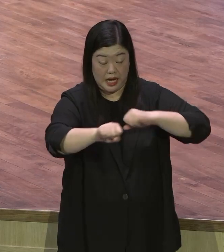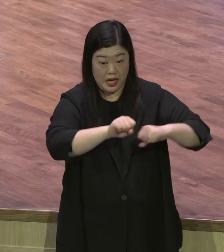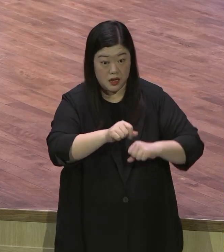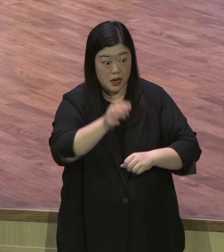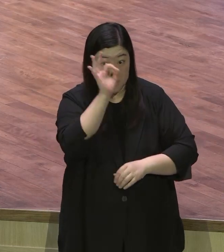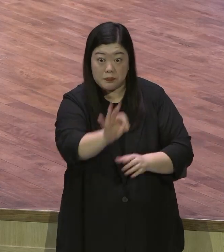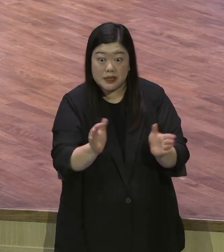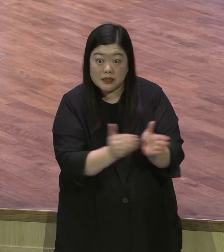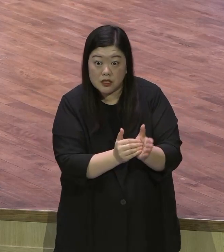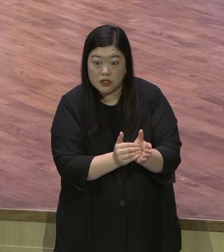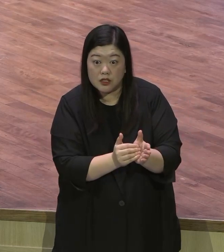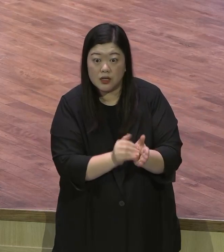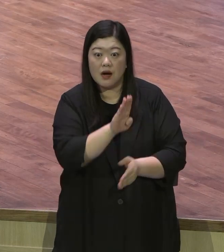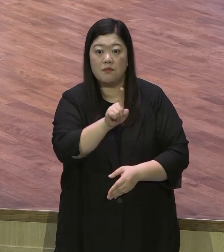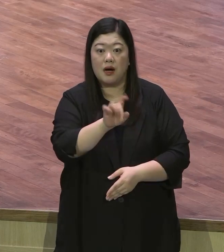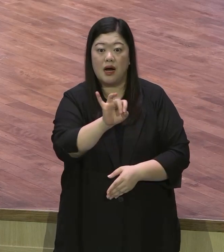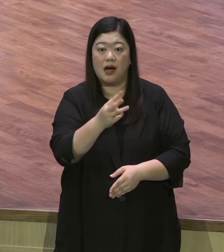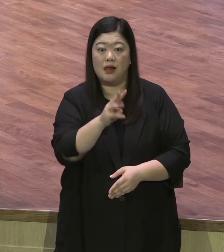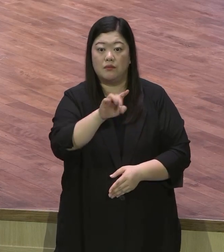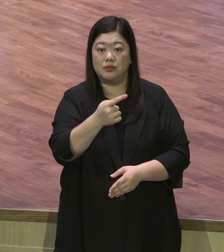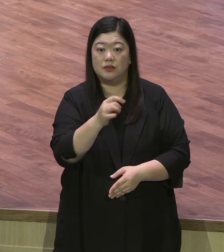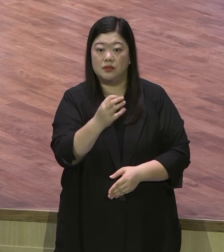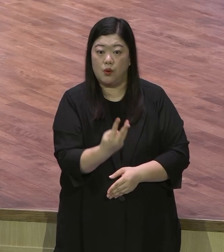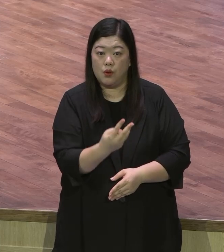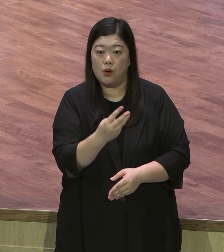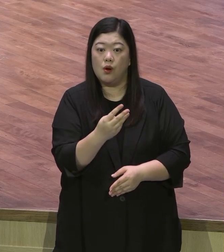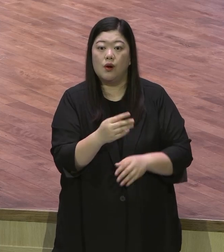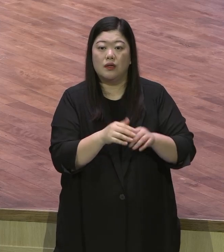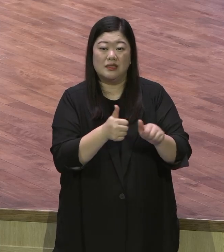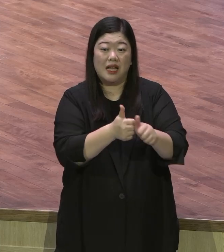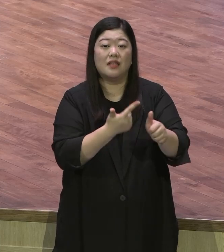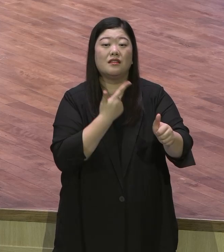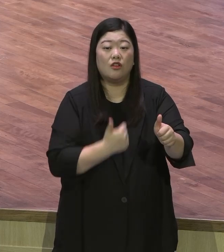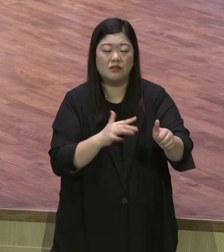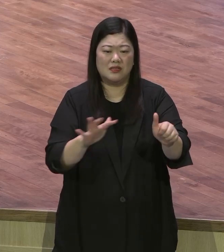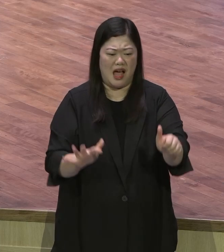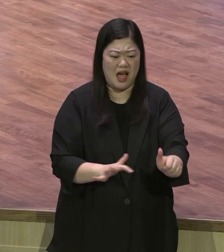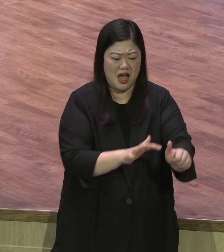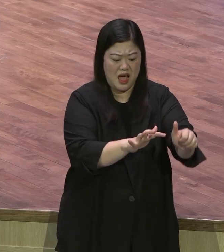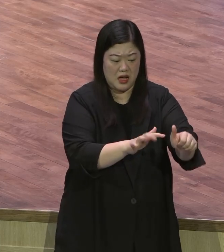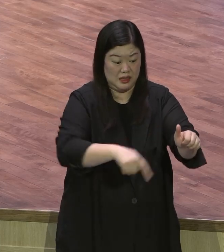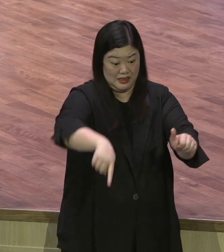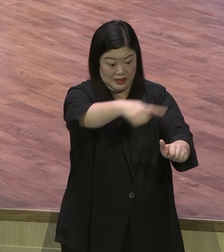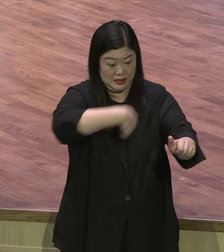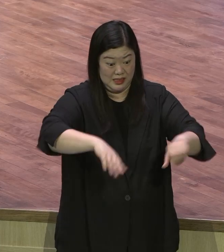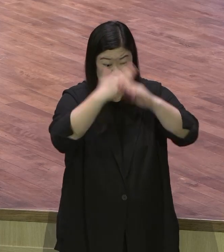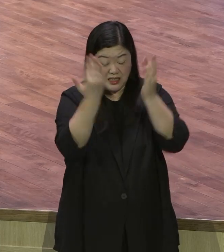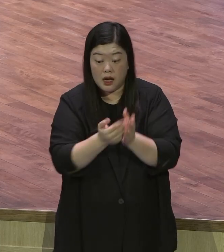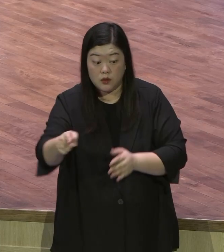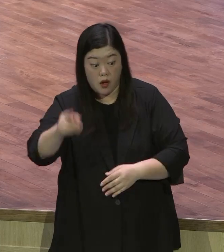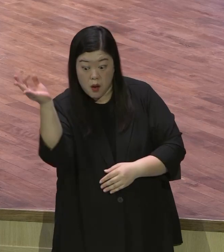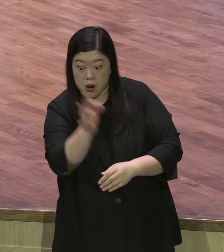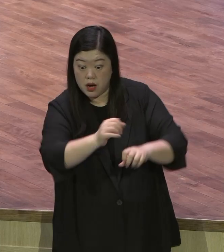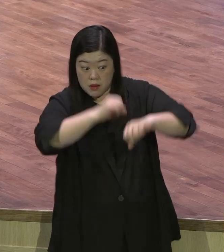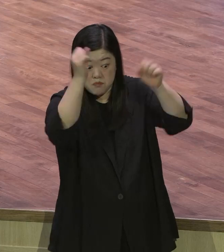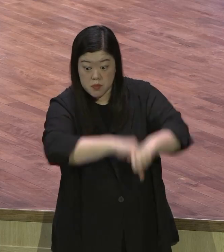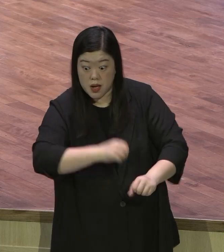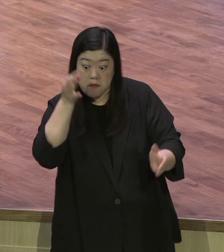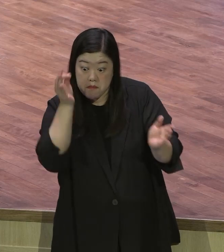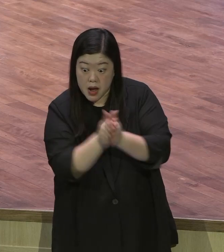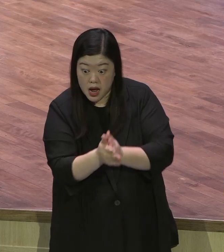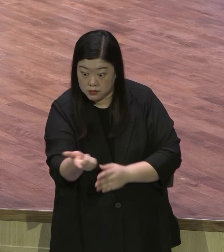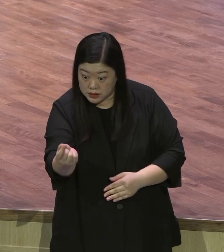눈으로 보았거니와 바알보엘을 따른 모든 사람을 너희의 하나님 여호와께서 너희 가운데서